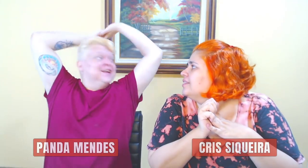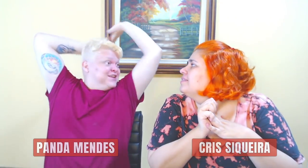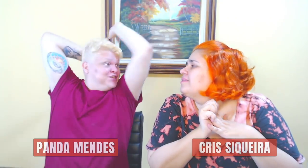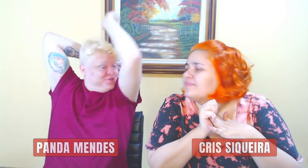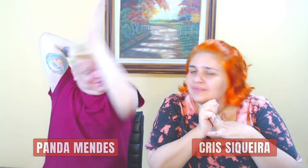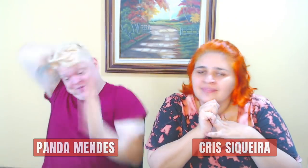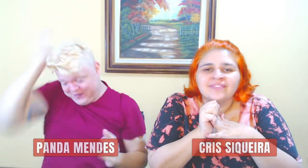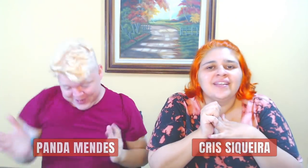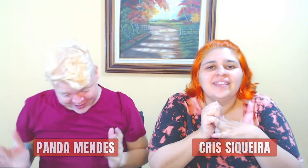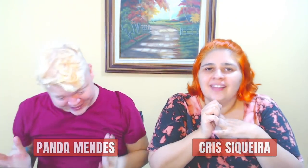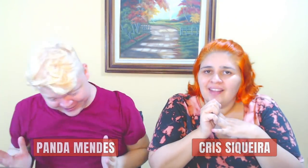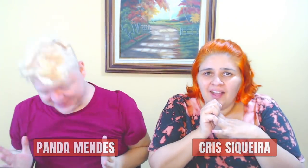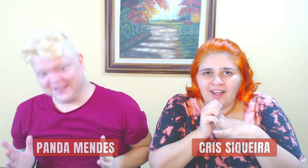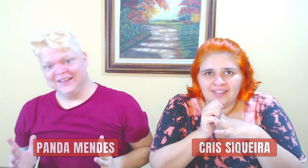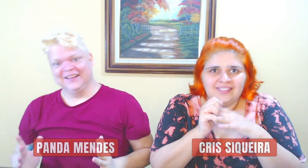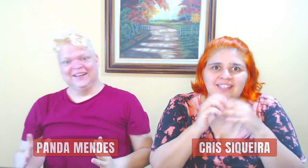A gente